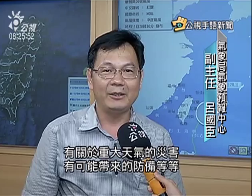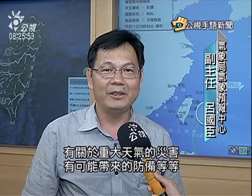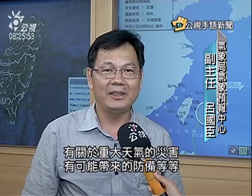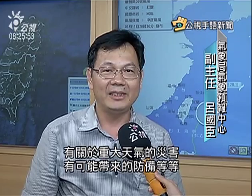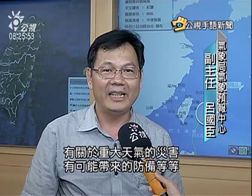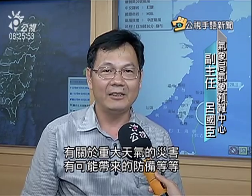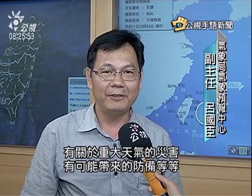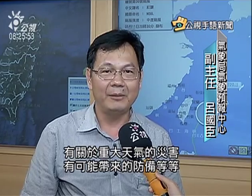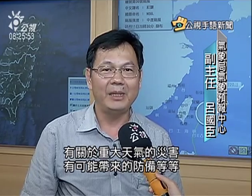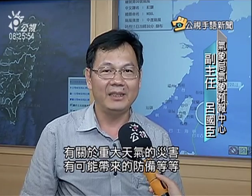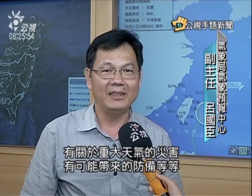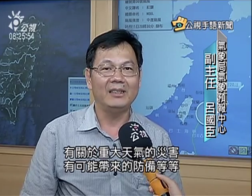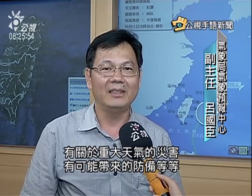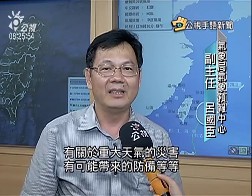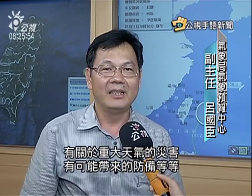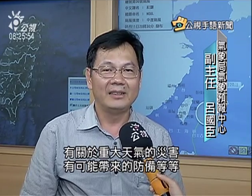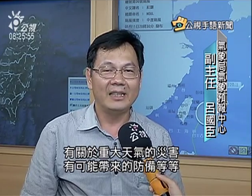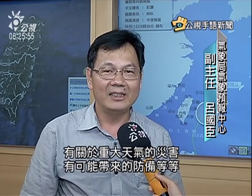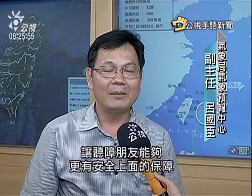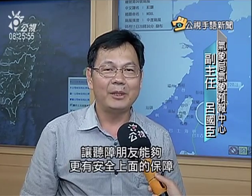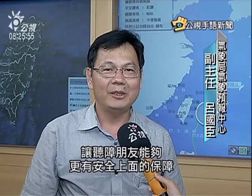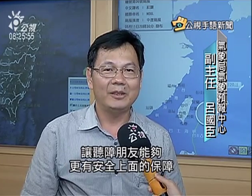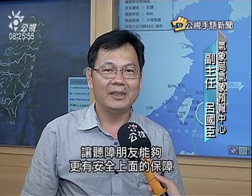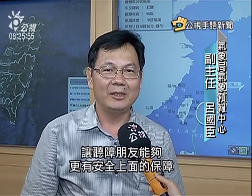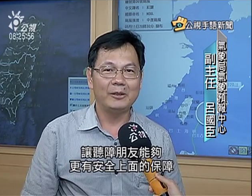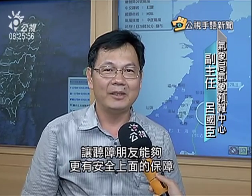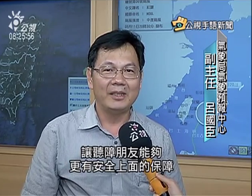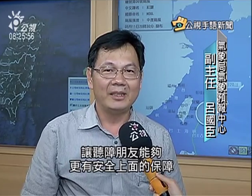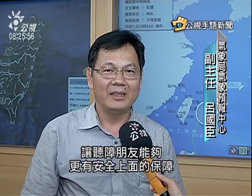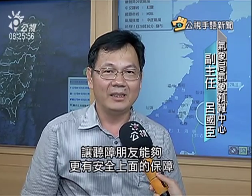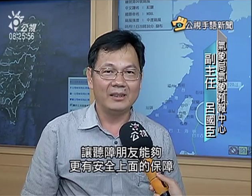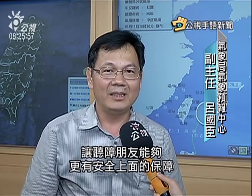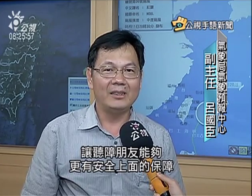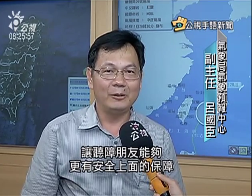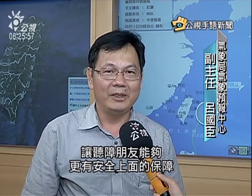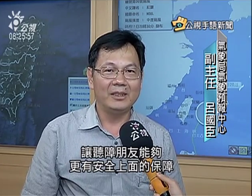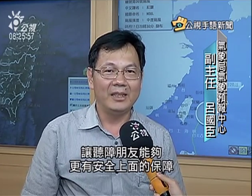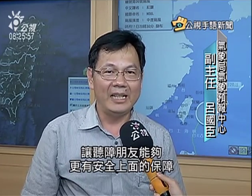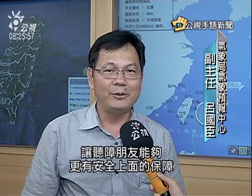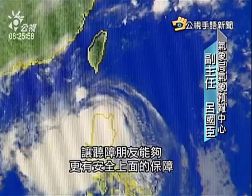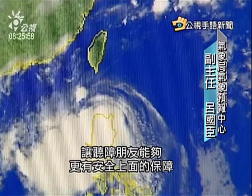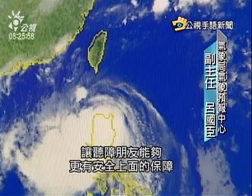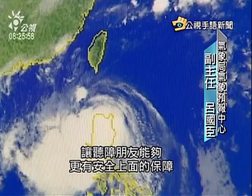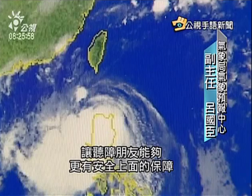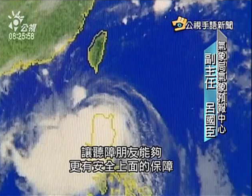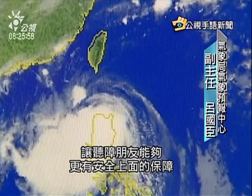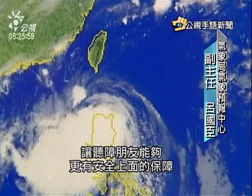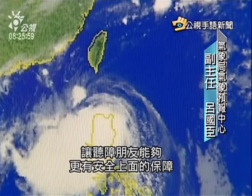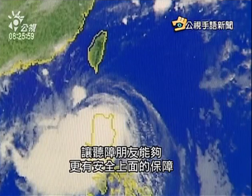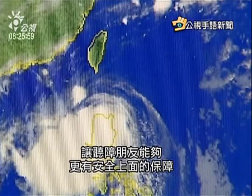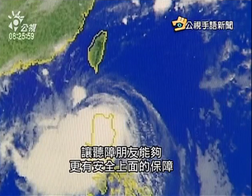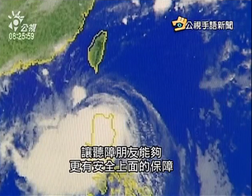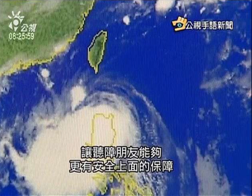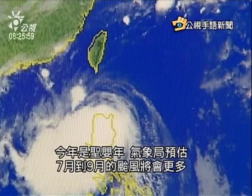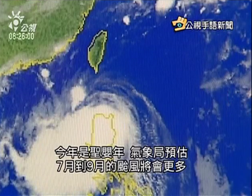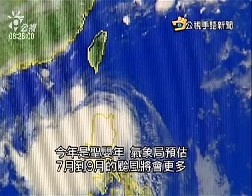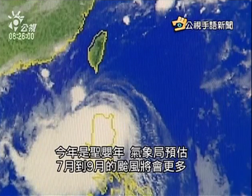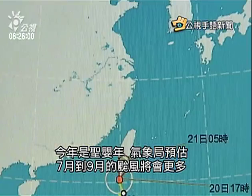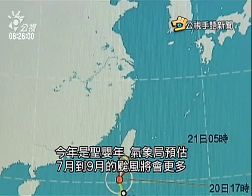有可能带来的防备等等的，让听众朋友呢能够更有一个安全上面的保障。 今年是圣婴年，气